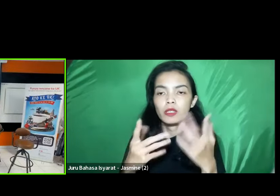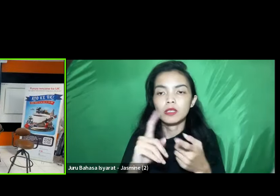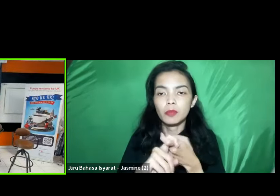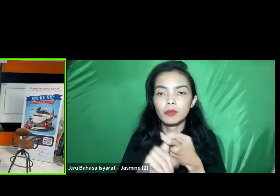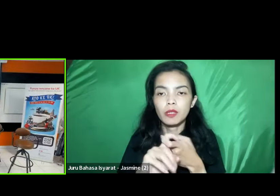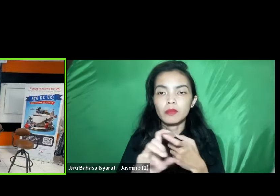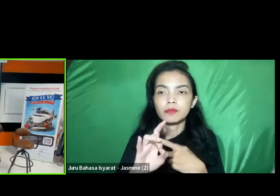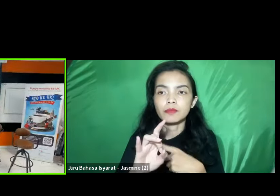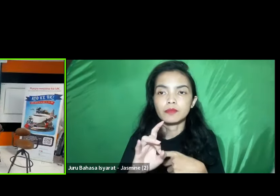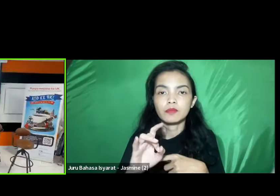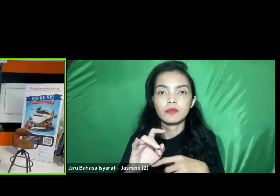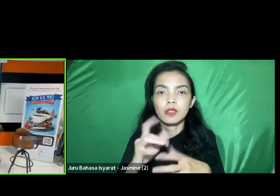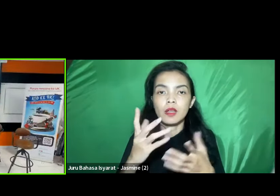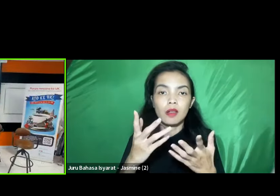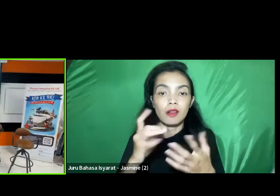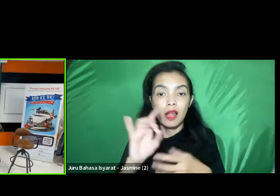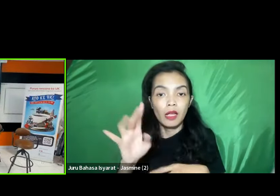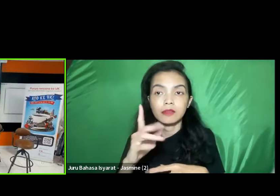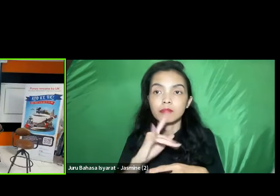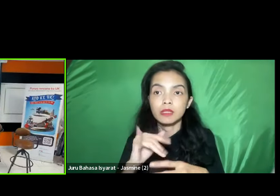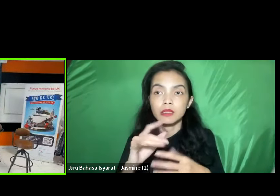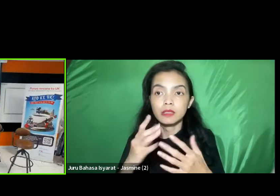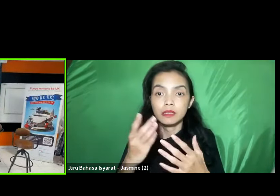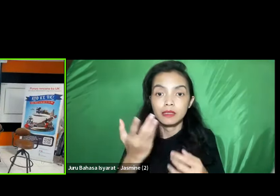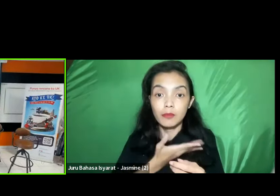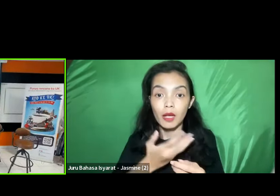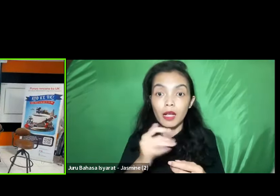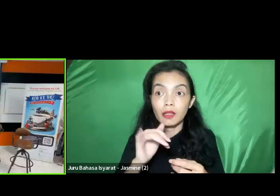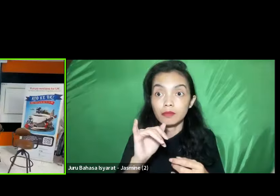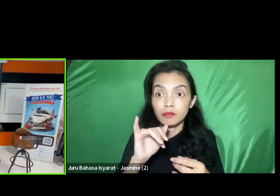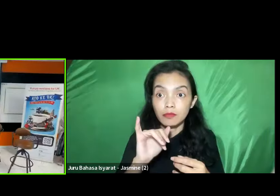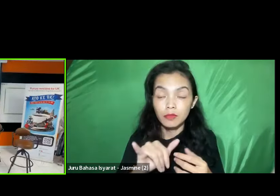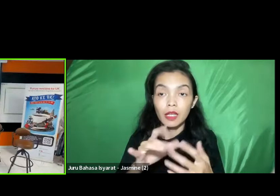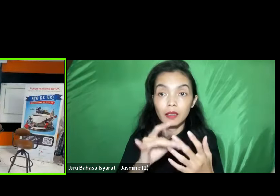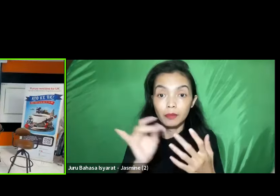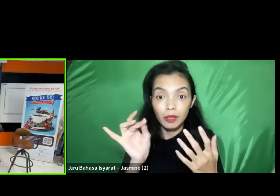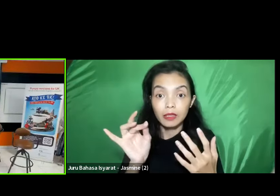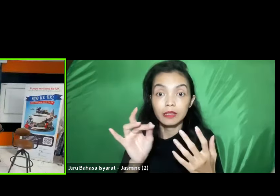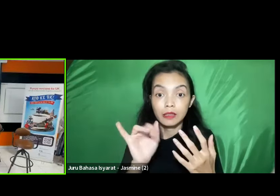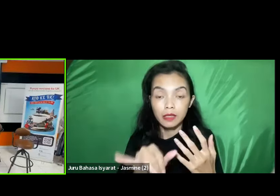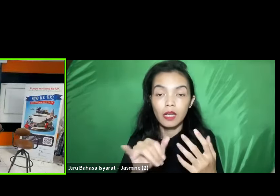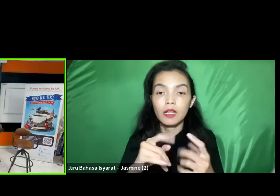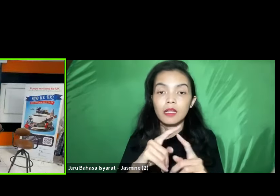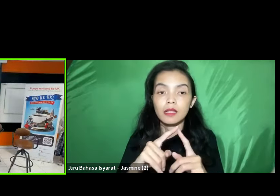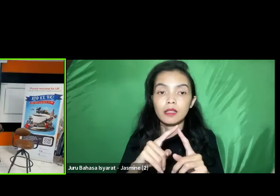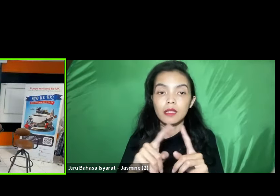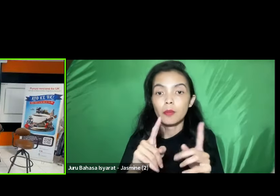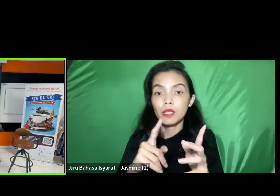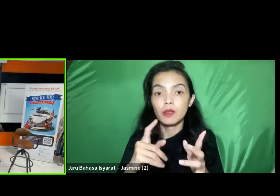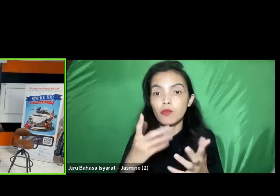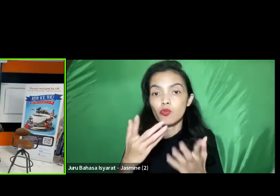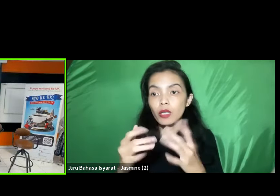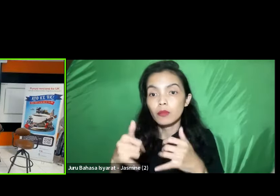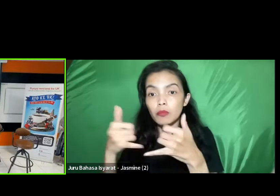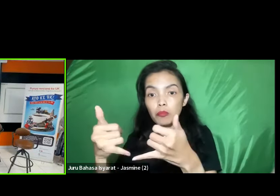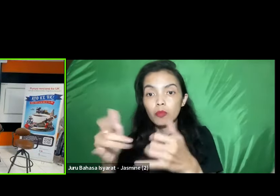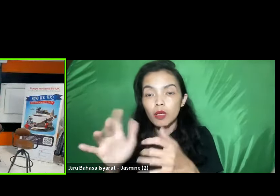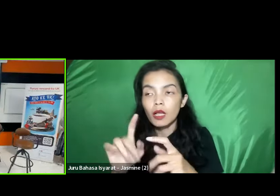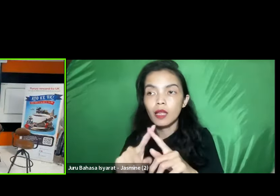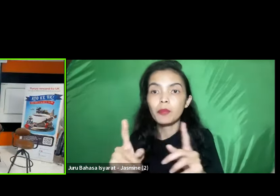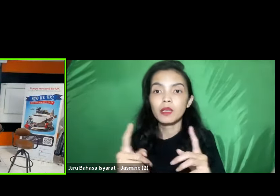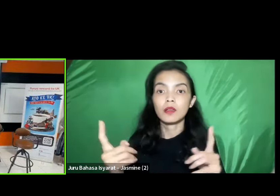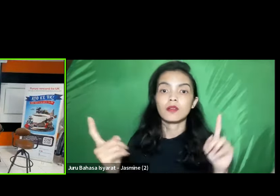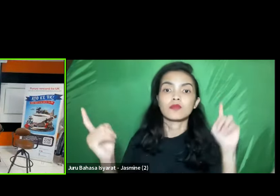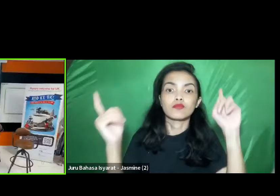sama-sama shorted akhirnya jadi temanan di UK gitu mungkin dengan rezeki yang lain gitu jadi eh di sini eh saya sebagai